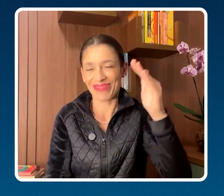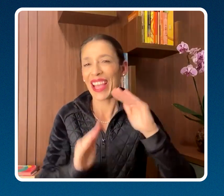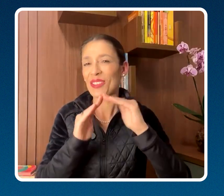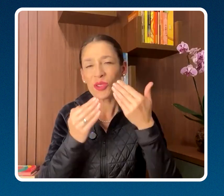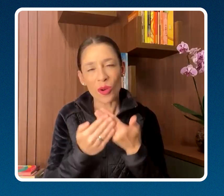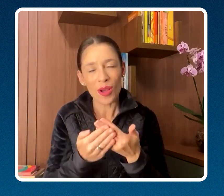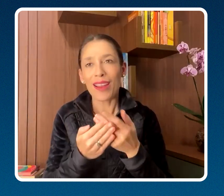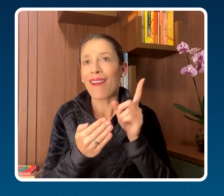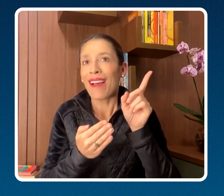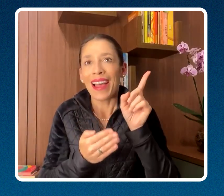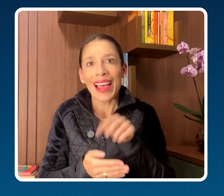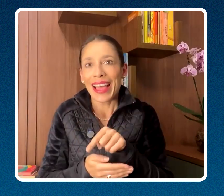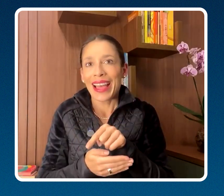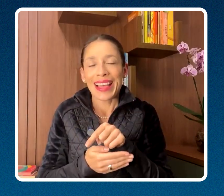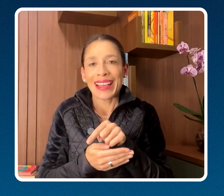assim,